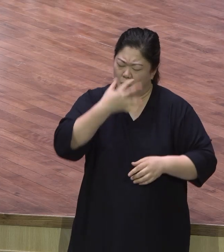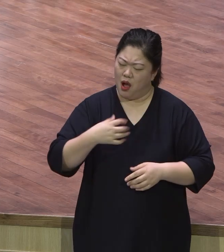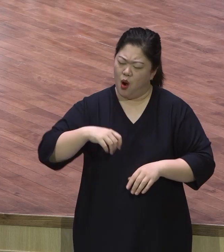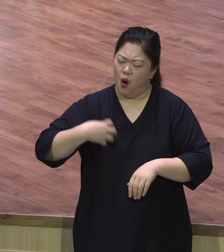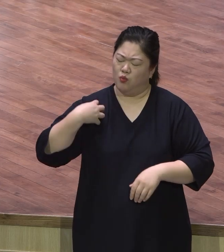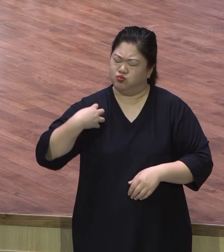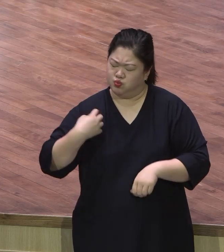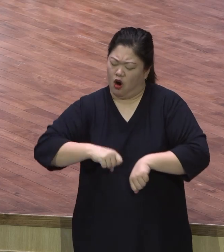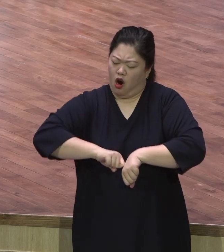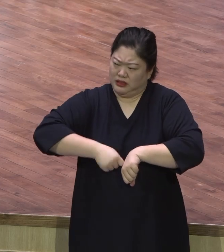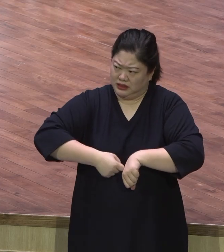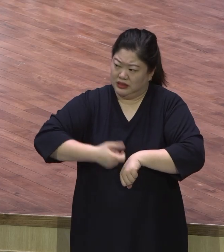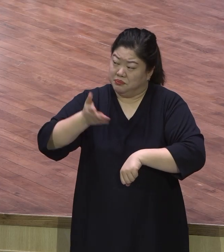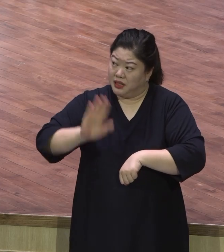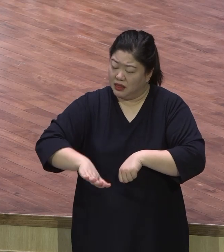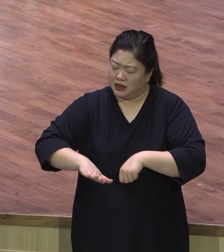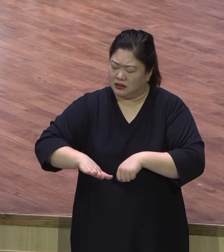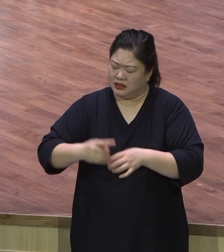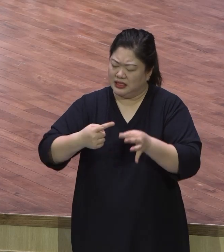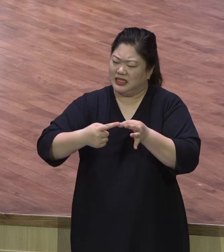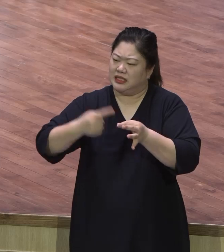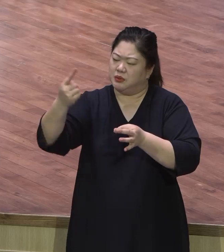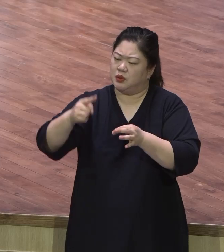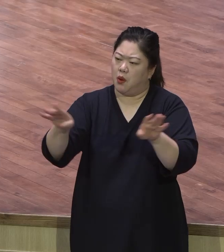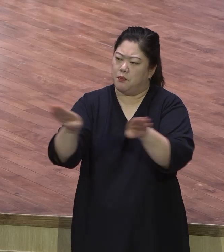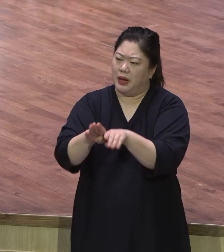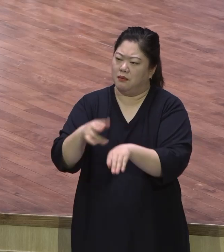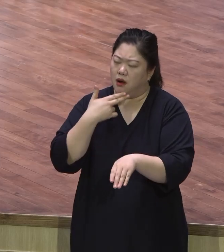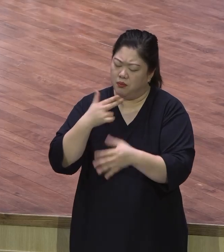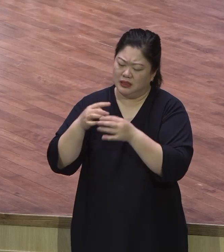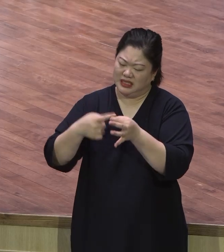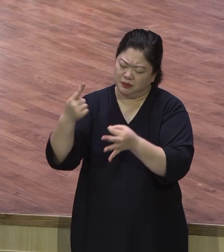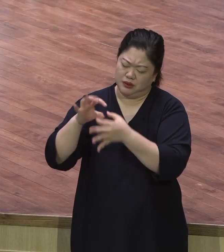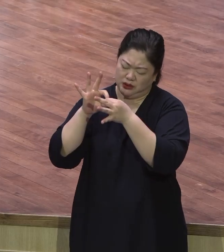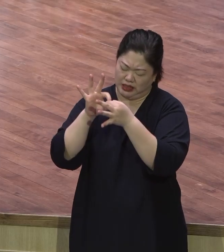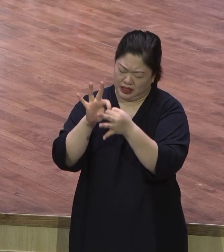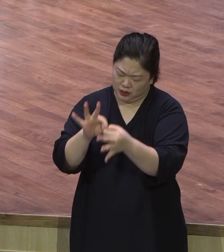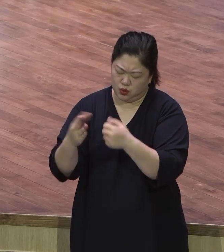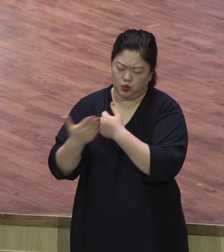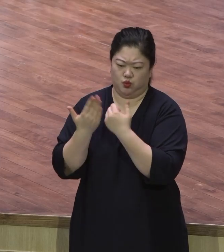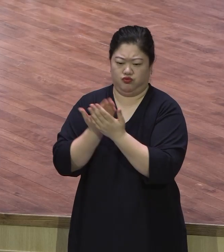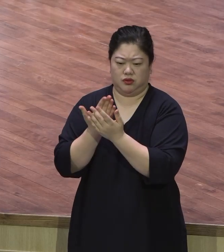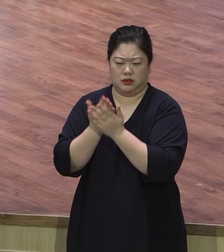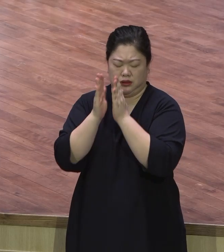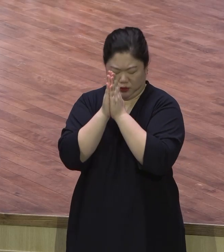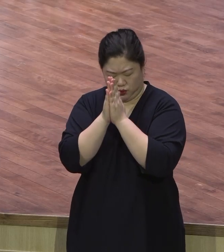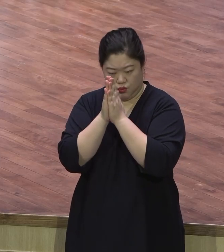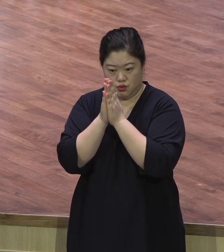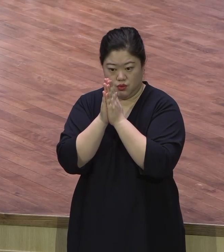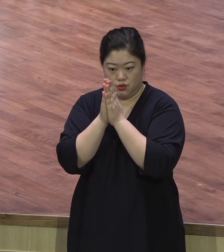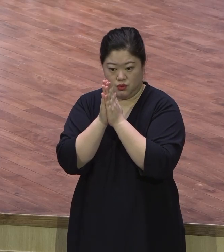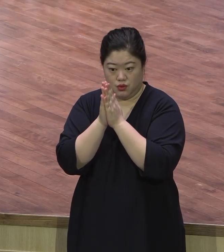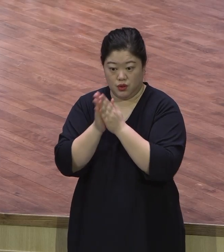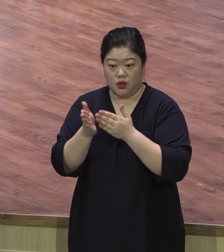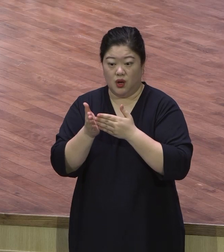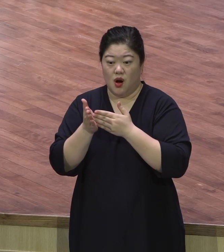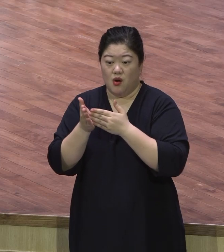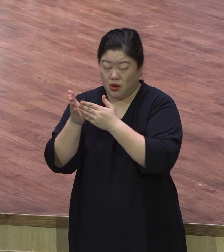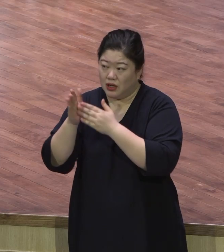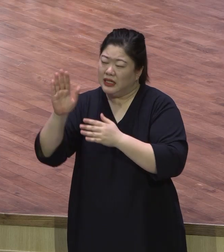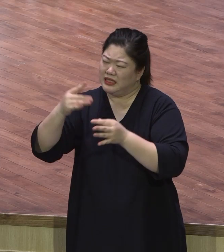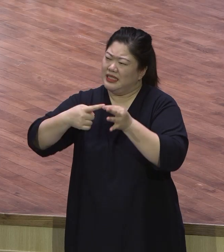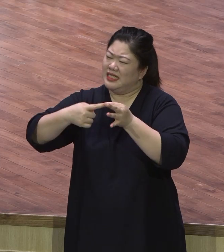드리자 내가 굶어가 죽더라도 11조는 드리자 차라리 11조를 드리고 내가 배고픈 게